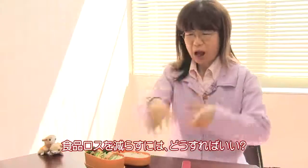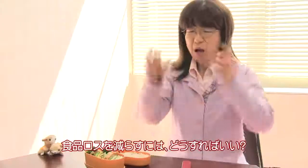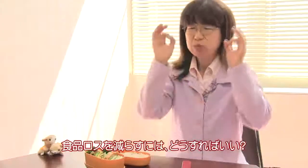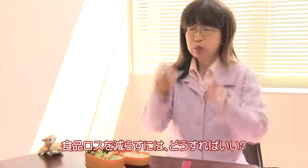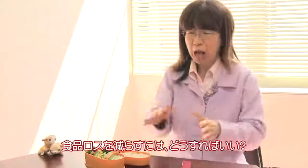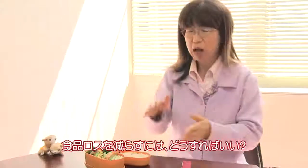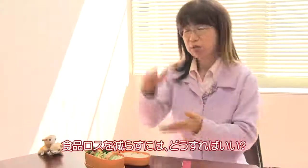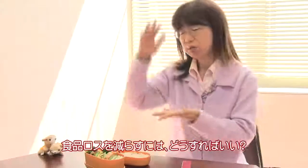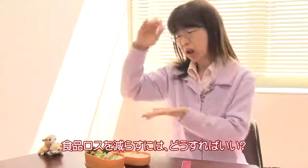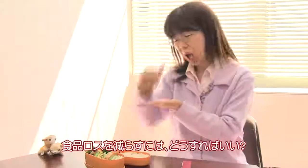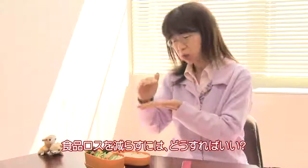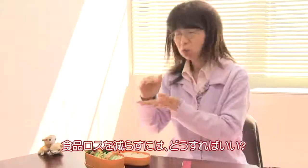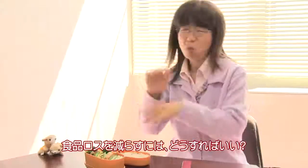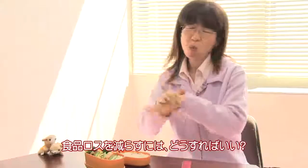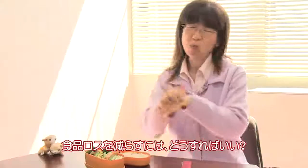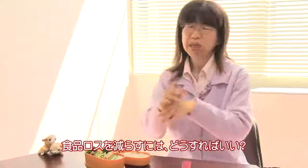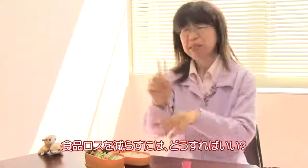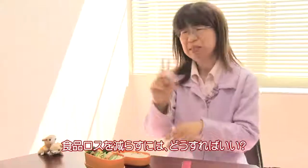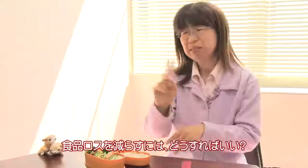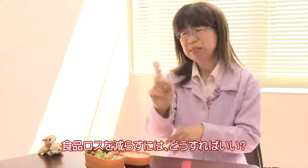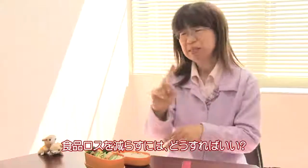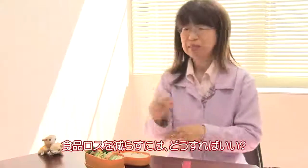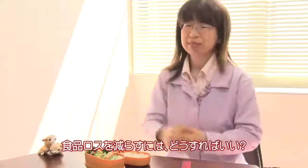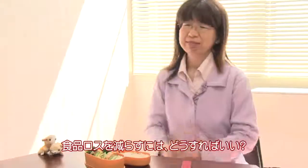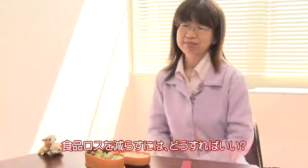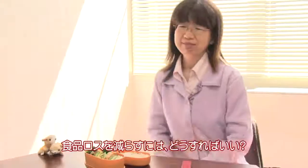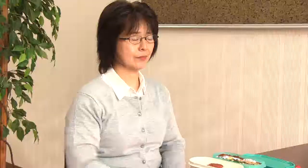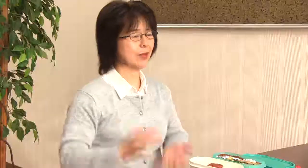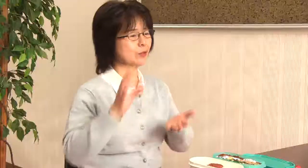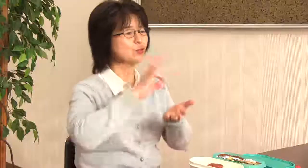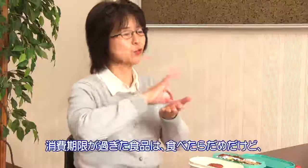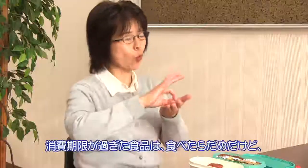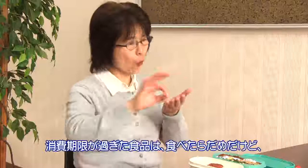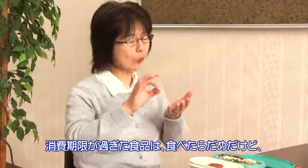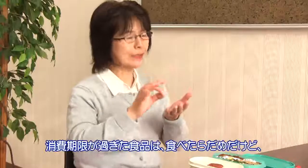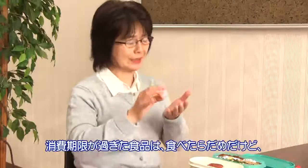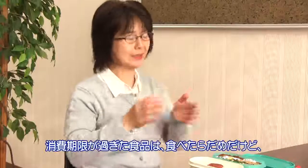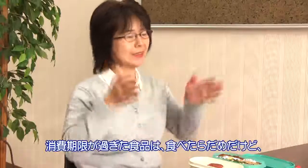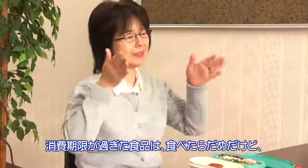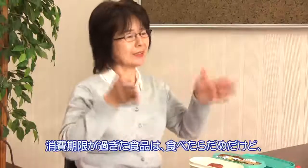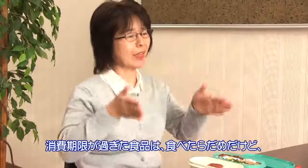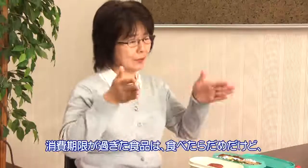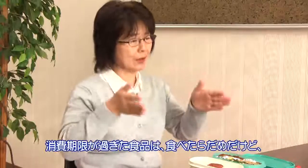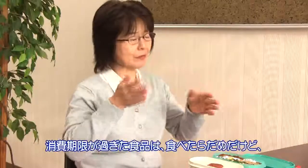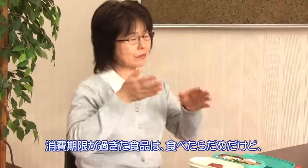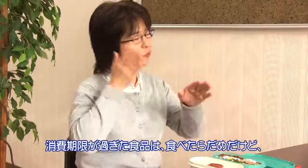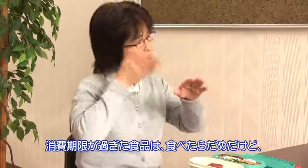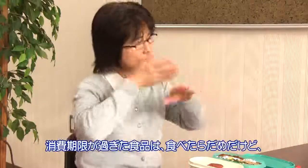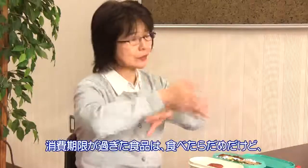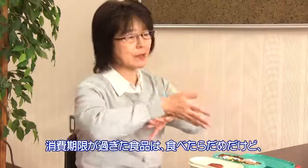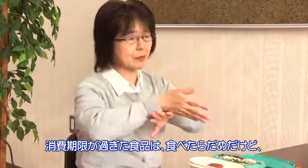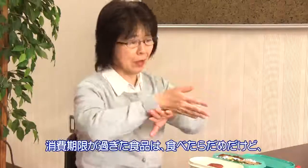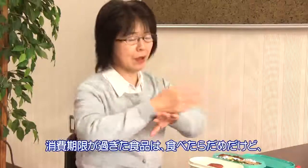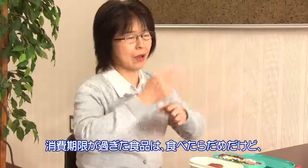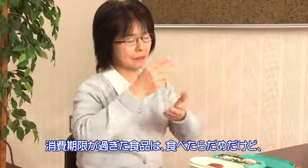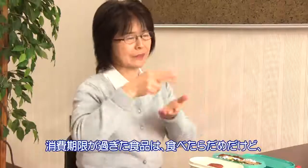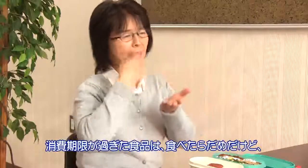食品ロスを削減するためにはどうしたらいいの消費期限が過ぎた